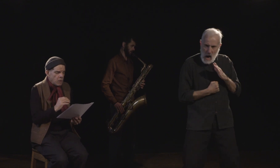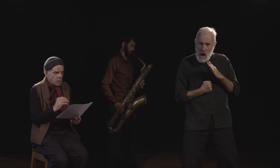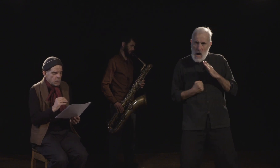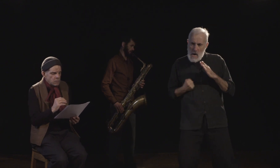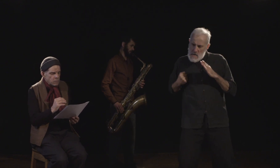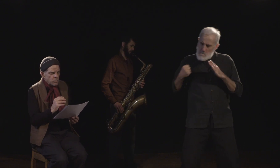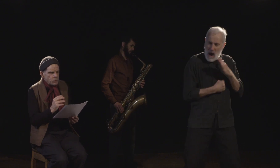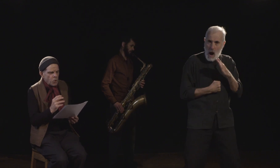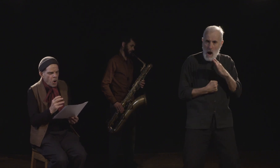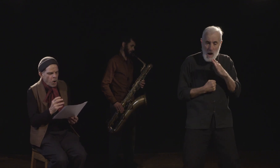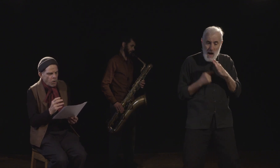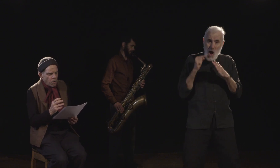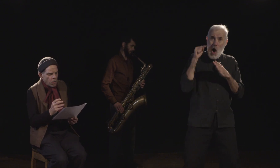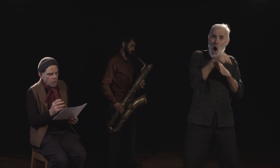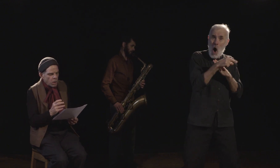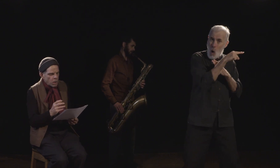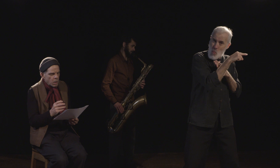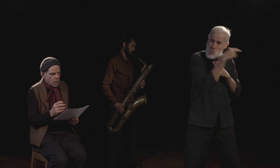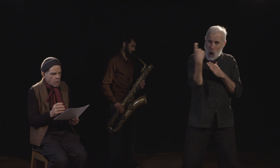noir dehors.